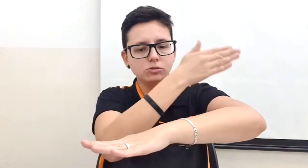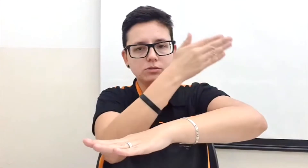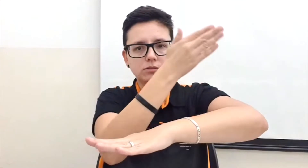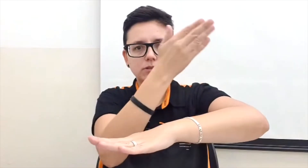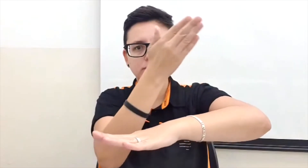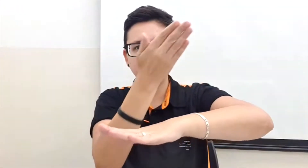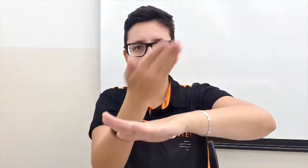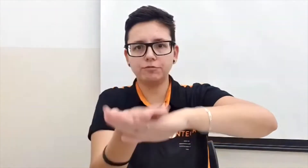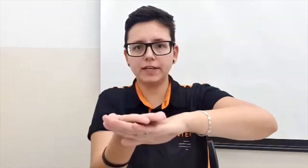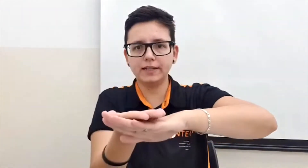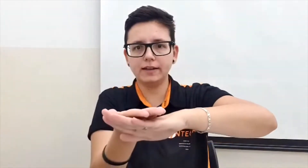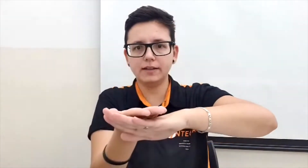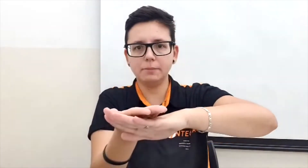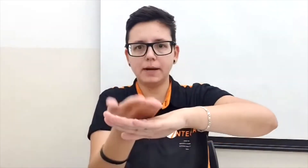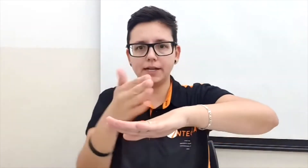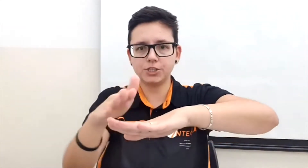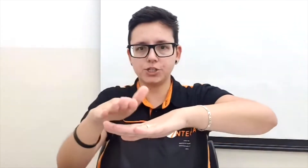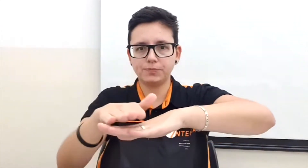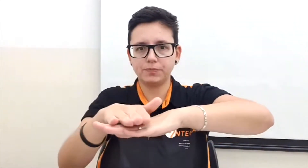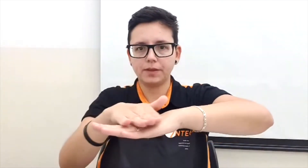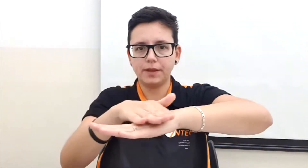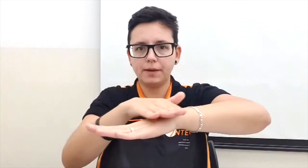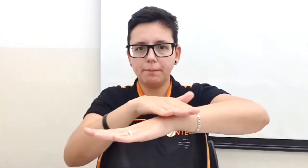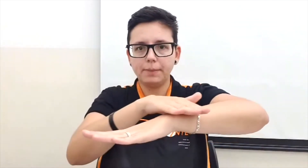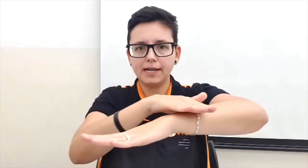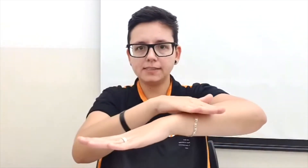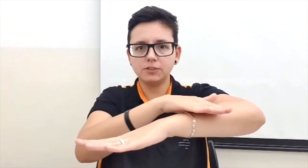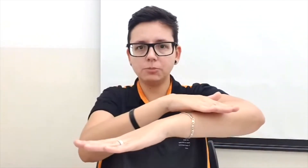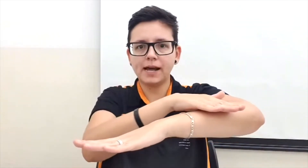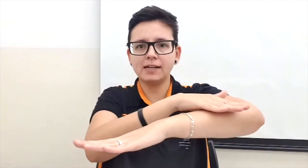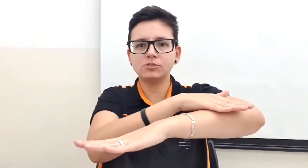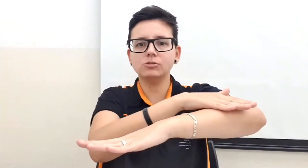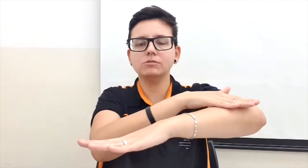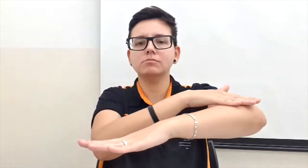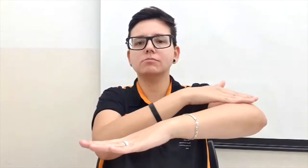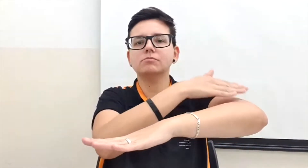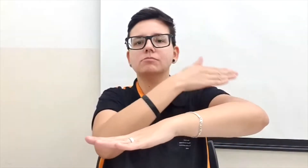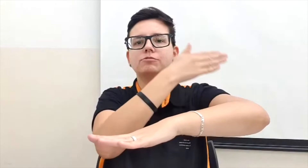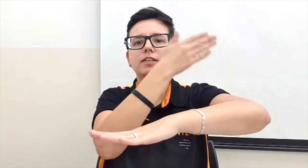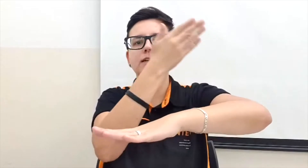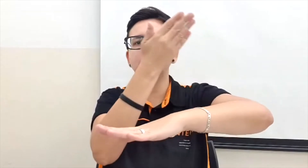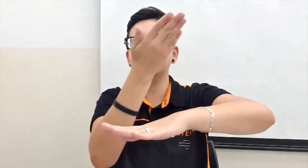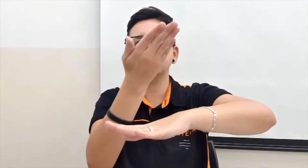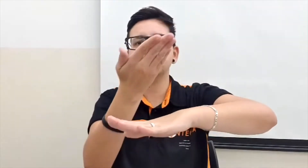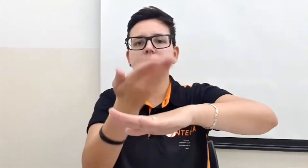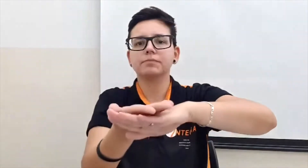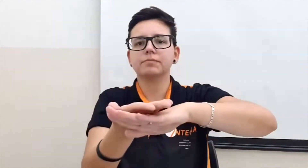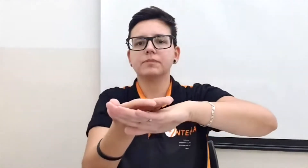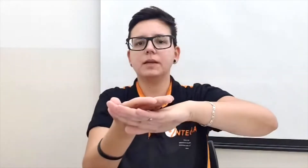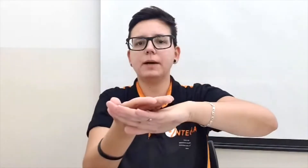braço, vira e bate. Passa no braço, vira e